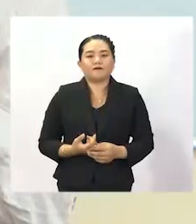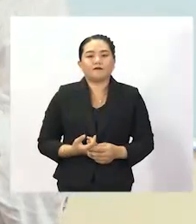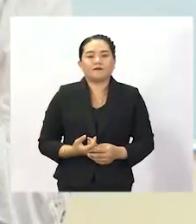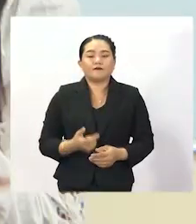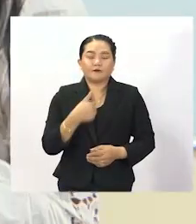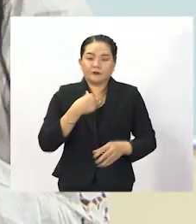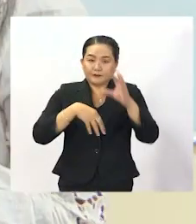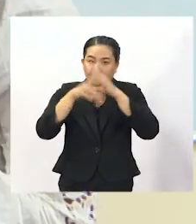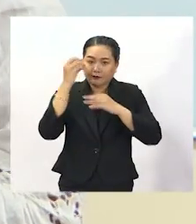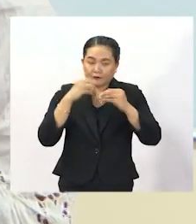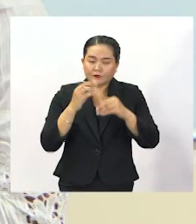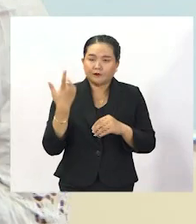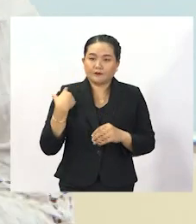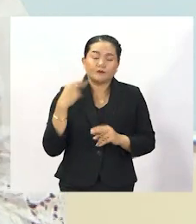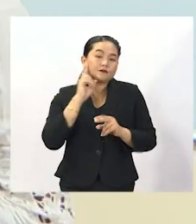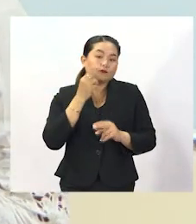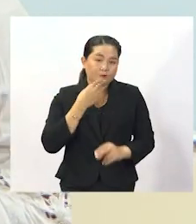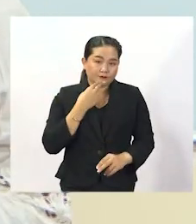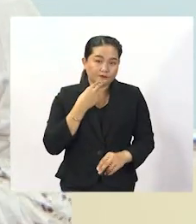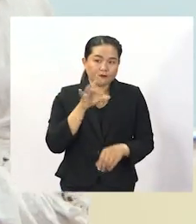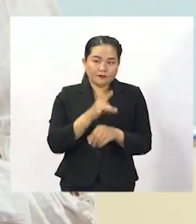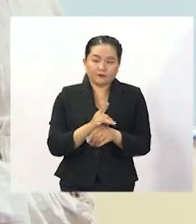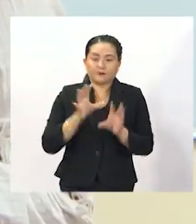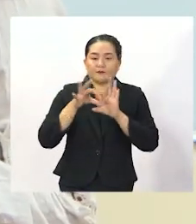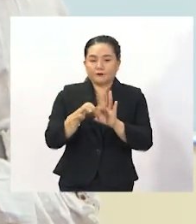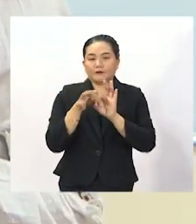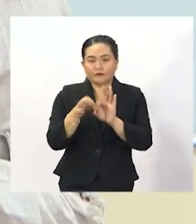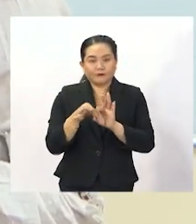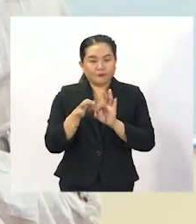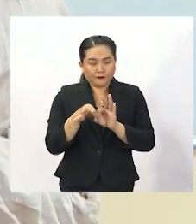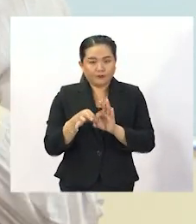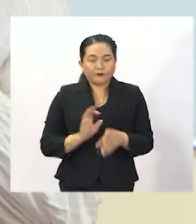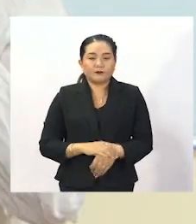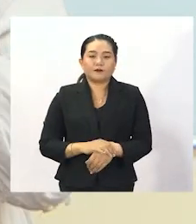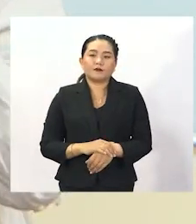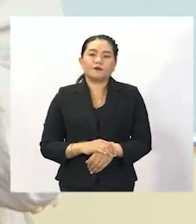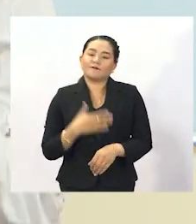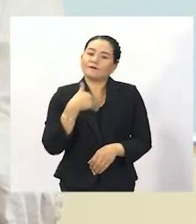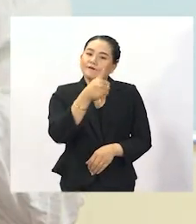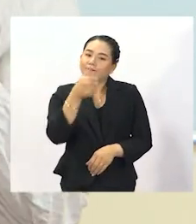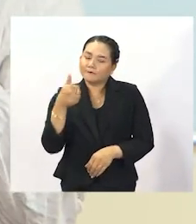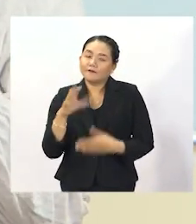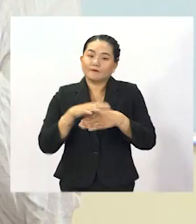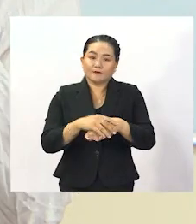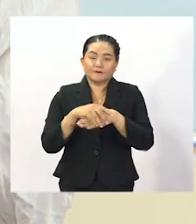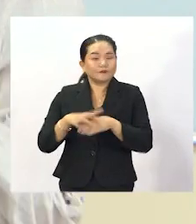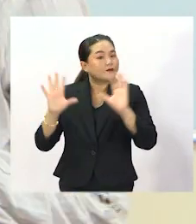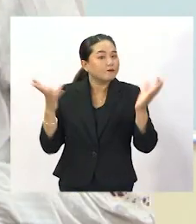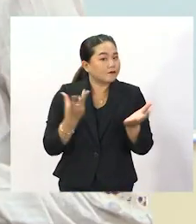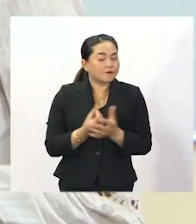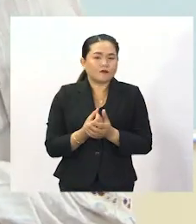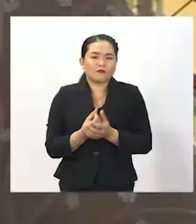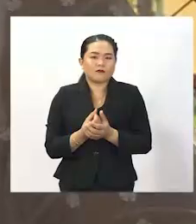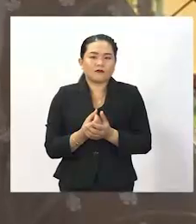ន្លែងខ្ញុំរៀនហ្នឹងមានមនុស្សថ្លង់ដល់អញ្ចឹងអាសាតអ្នកដំណងមួយគាត់ហើយរាប់អានគាត់ជាមិត្តអញ្ចឹងអាចំណុចទាំងអស់ហ្នឹង